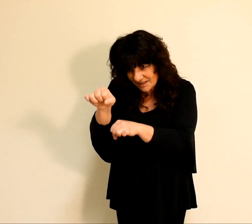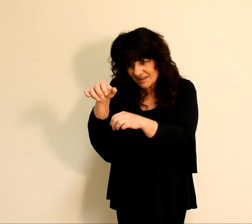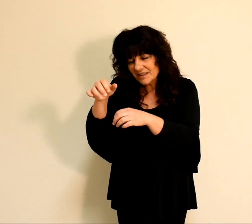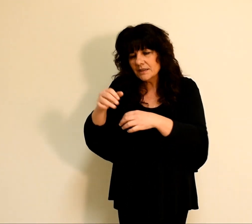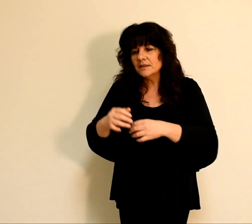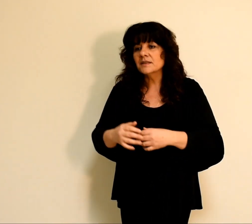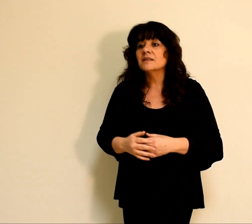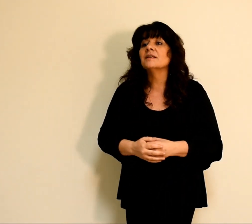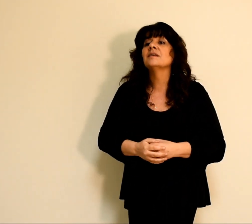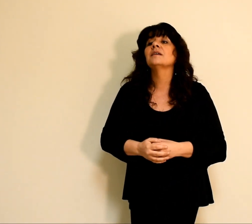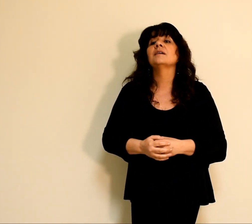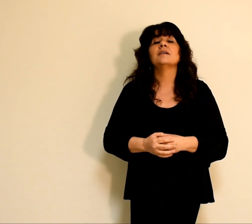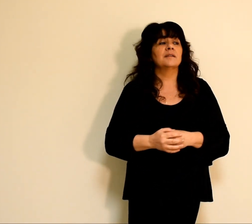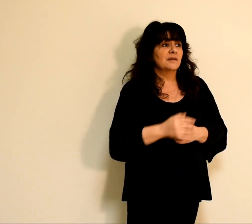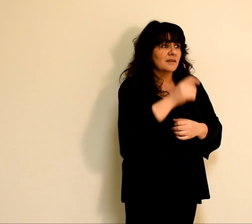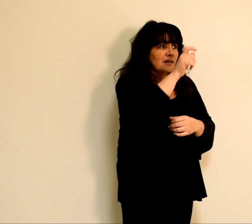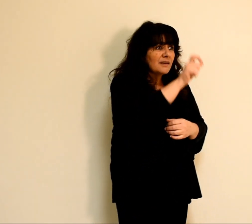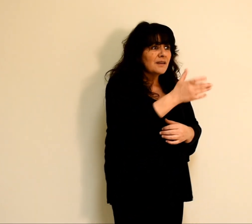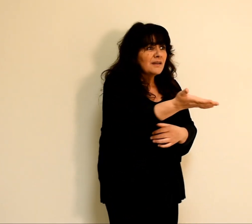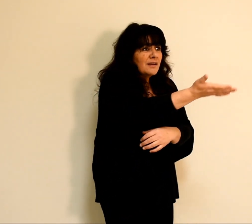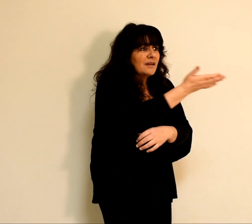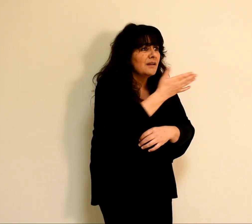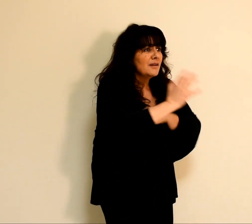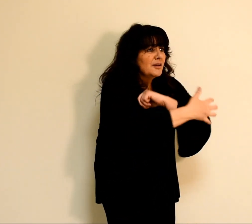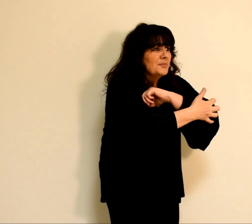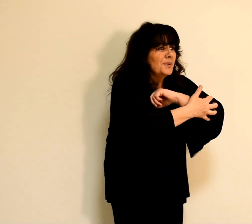Il délivrera le pauvre qui appelle,